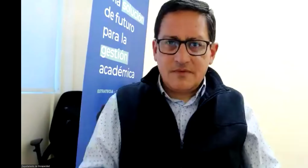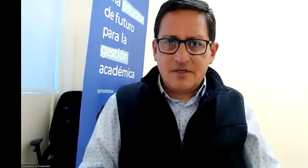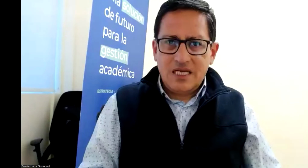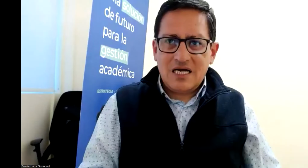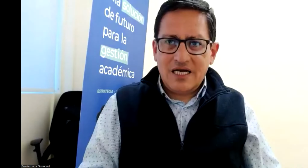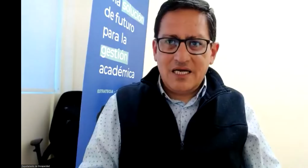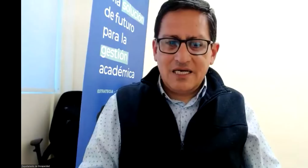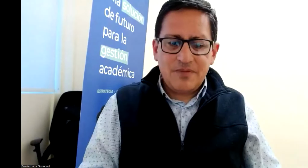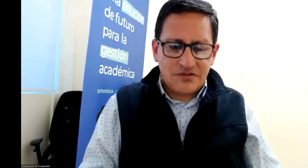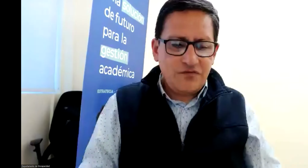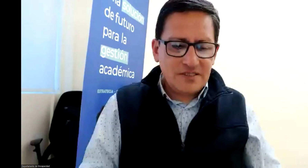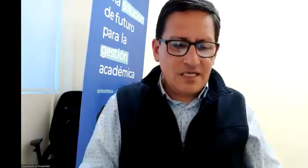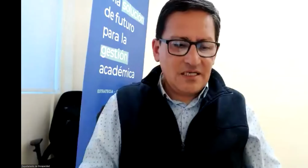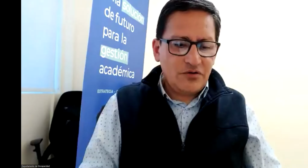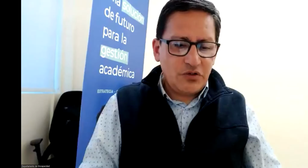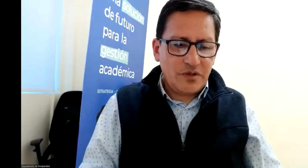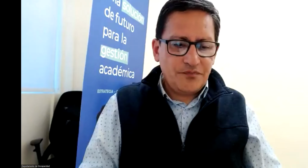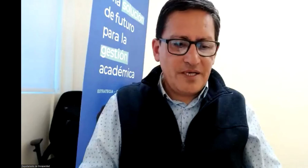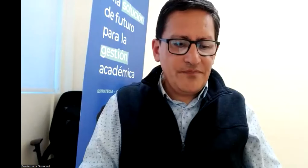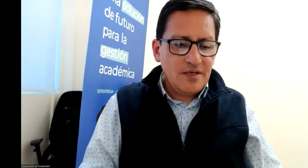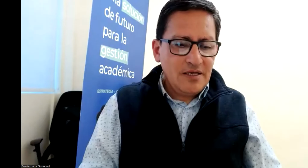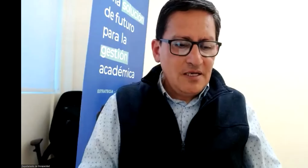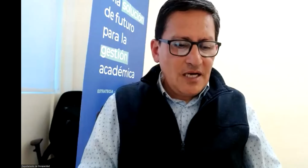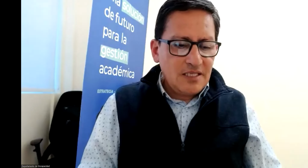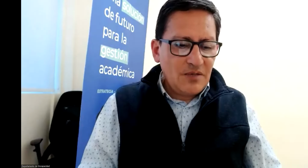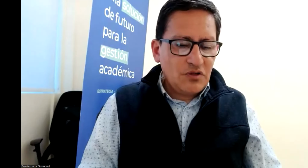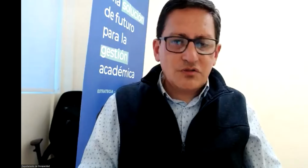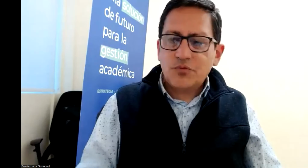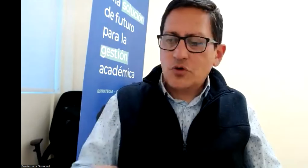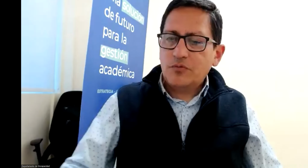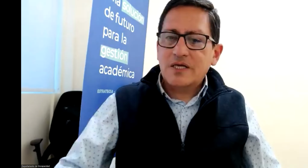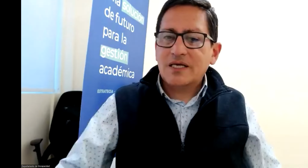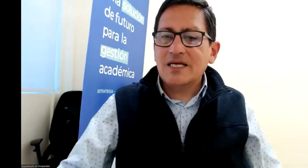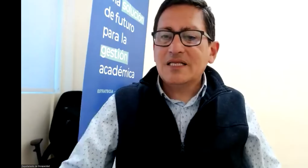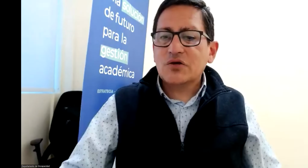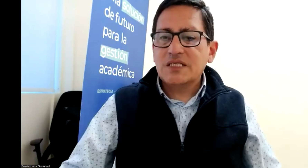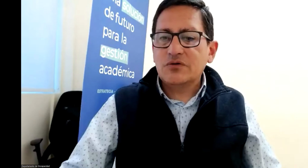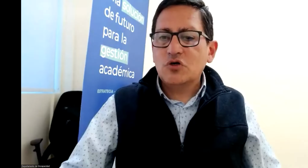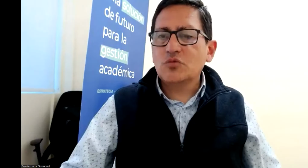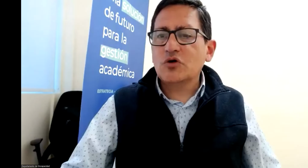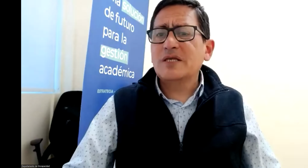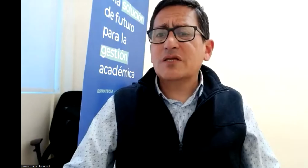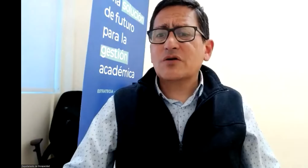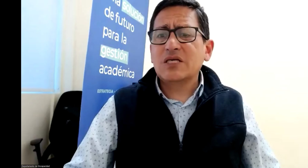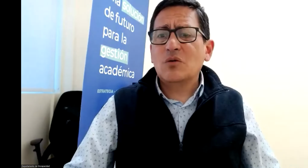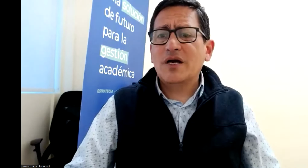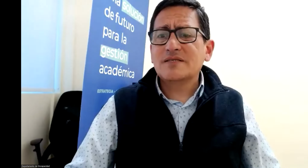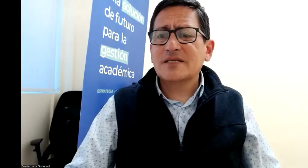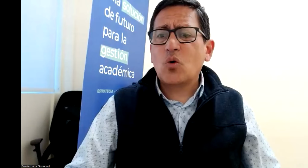la cara la expresión facial nos ayuda ya ahí tenemos entonces un pronombre interrogativo otro pronombre interrogativo puede ser